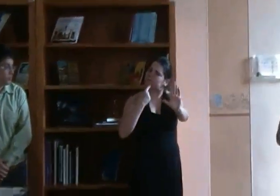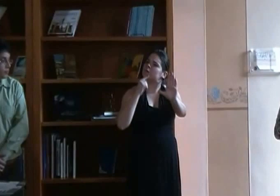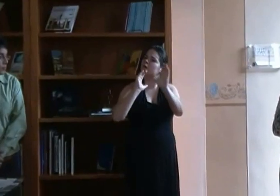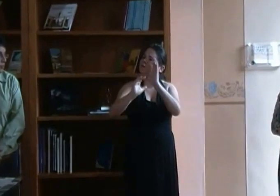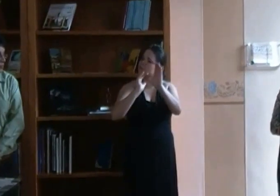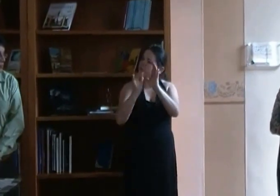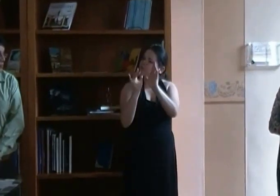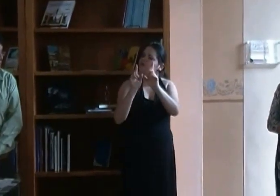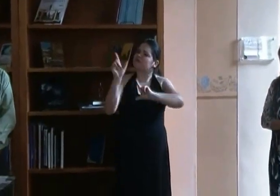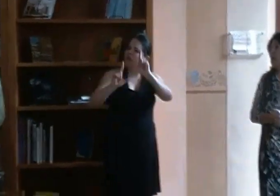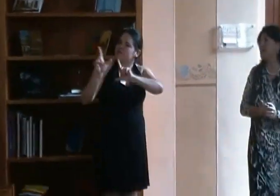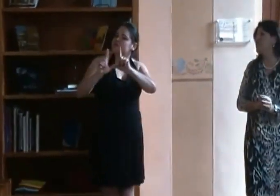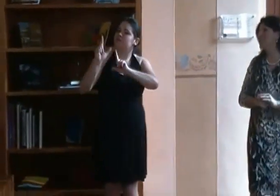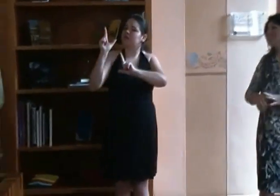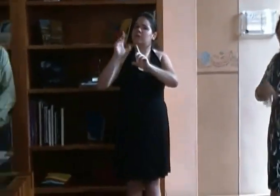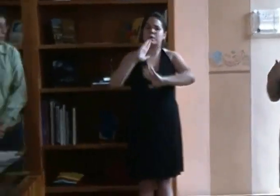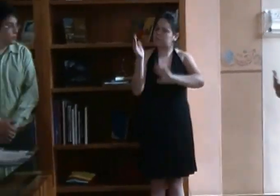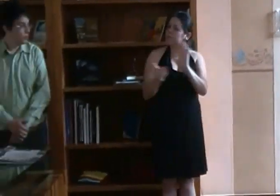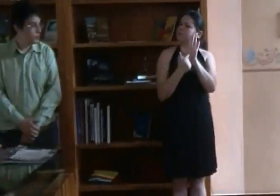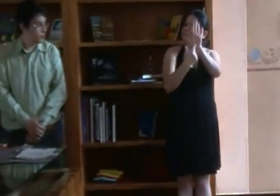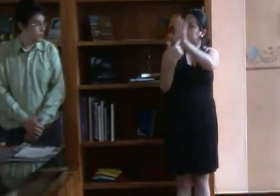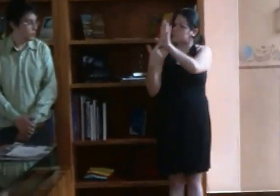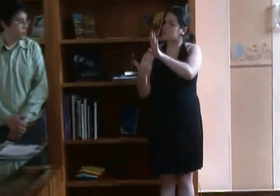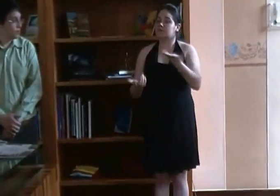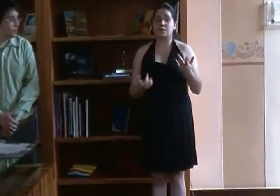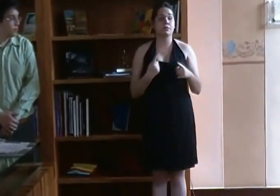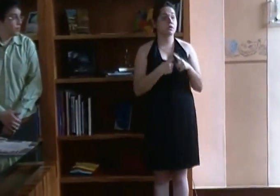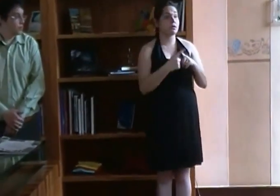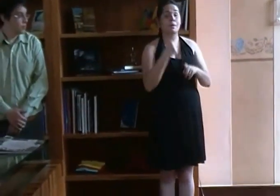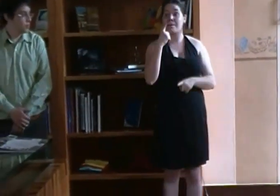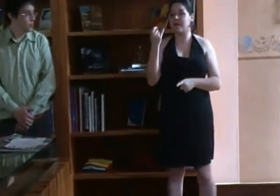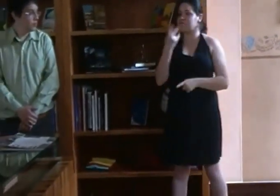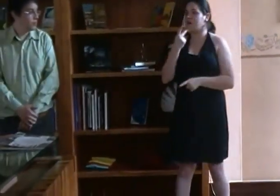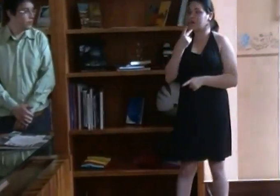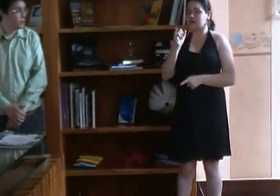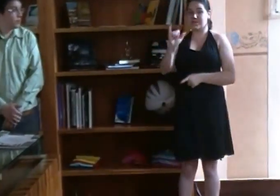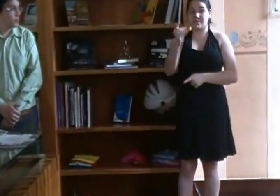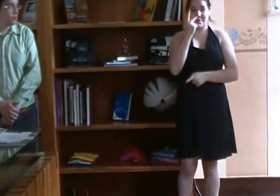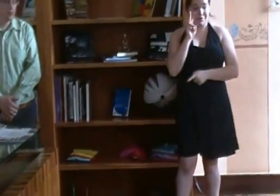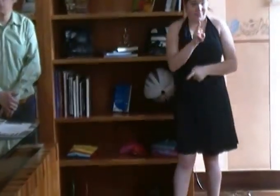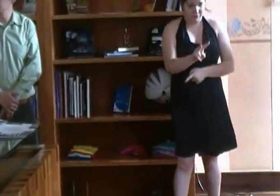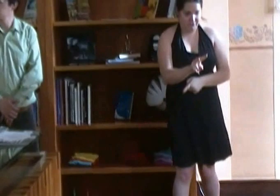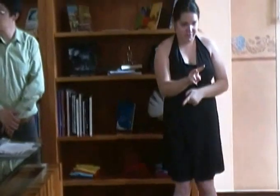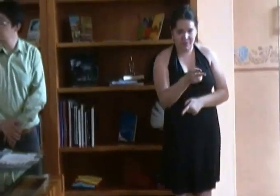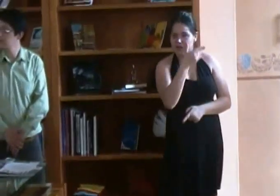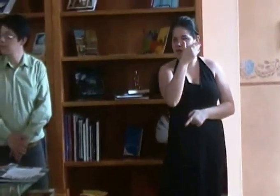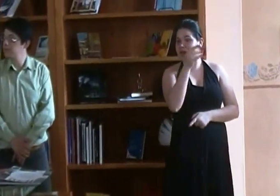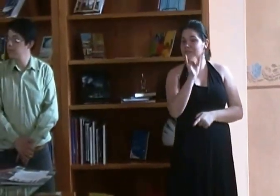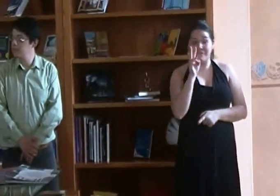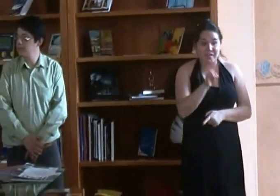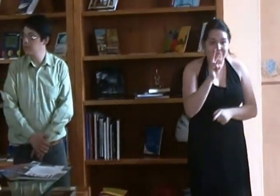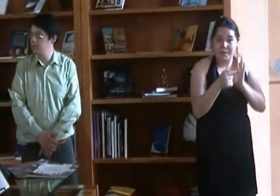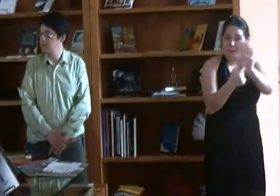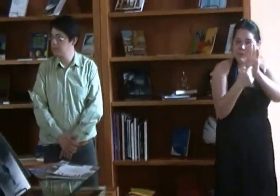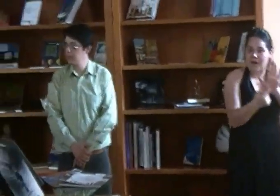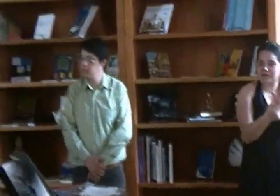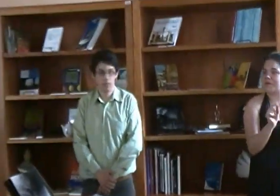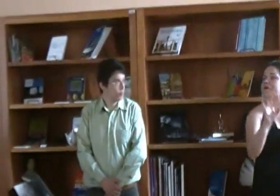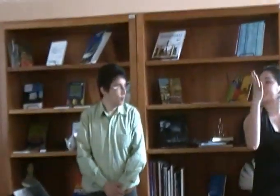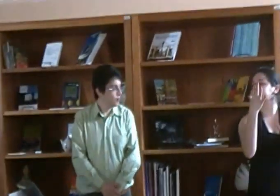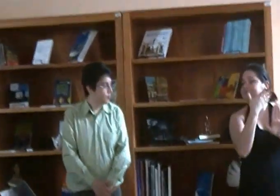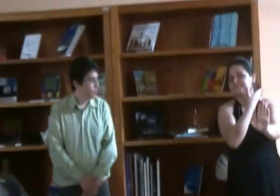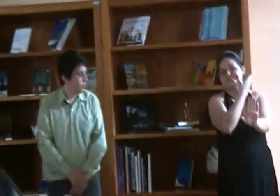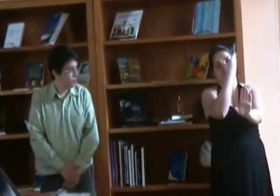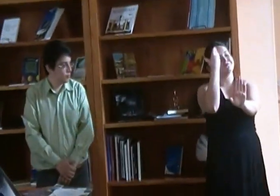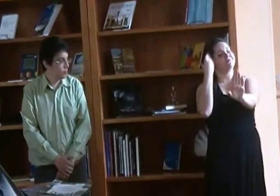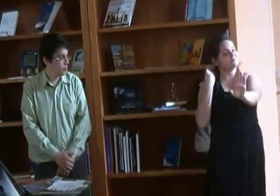de comunicação. Meu pai diz, né? Tem pessoas que falam que quem não é visto não é lembrado. Então a gente precisa ser visto para que